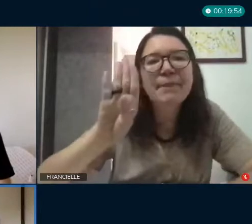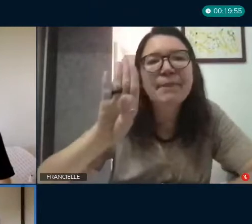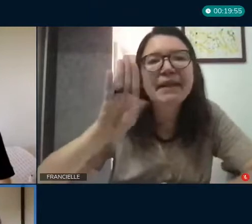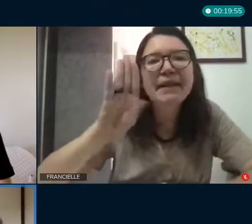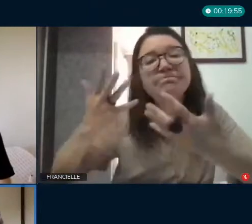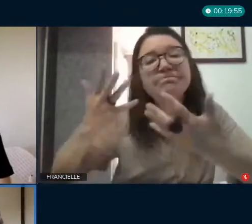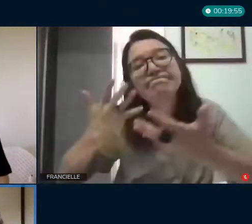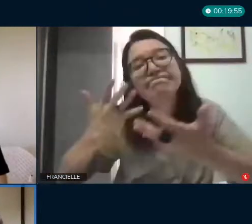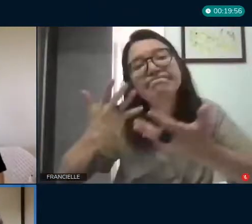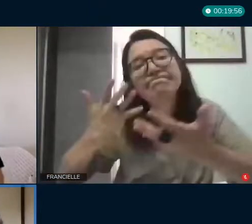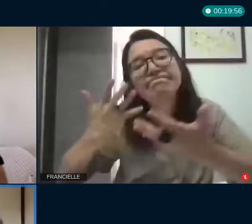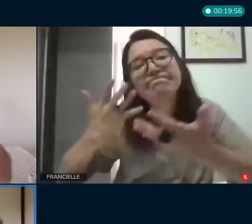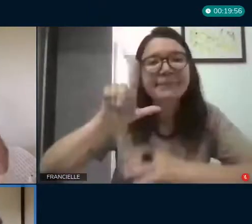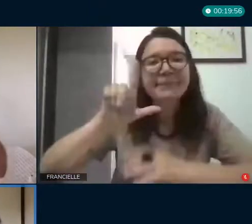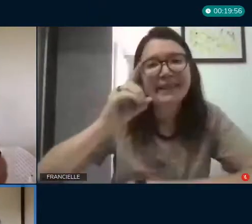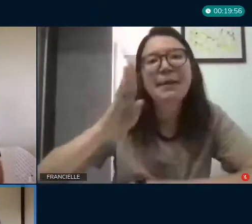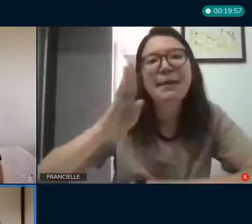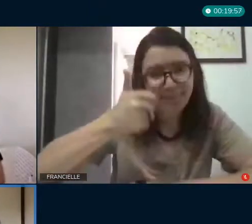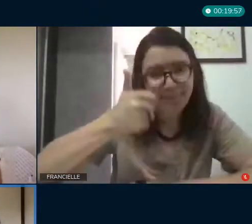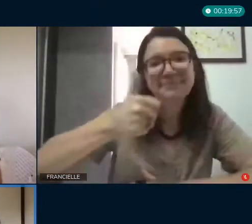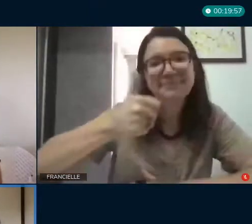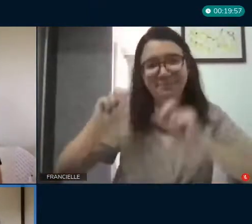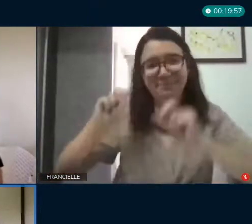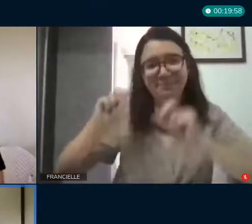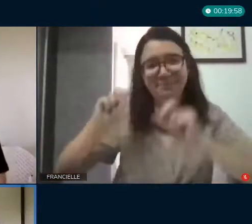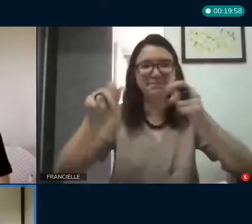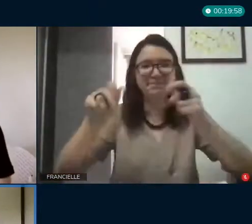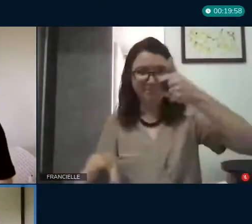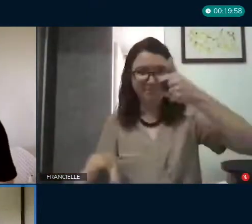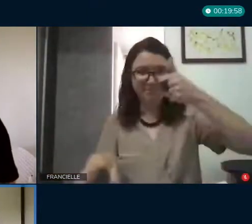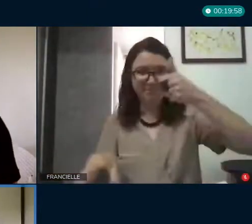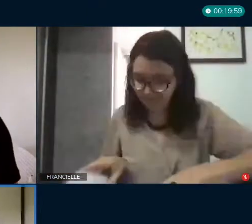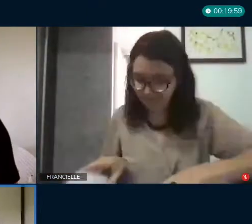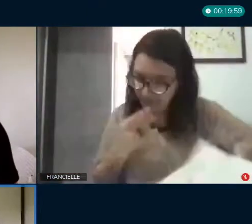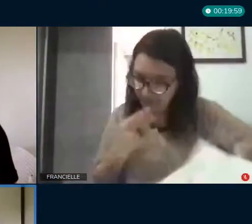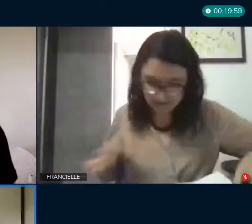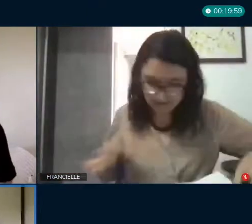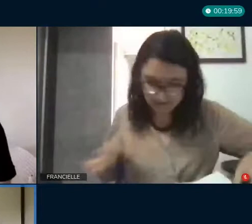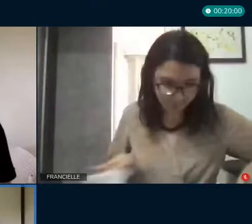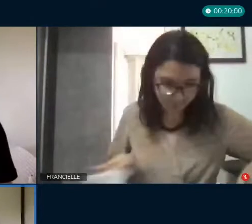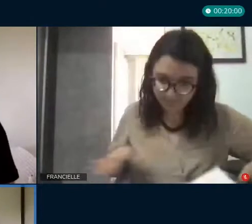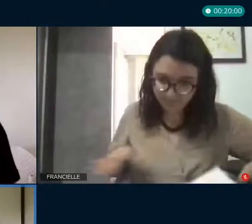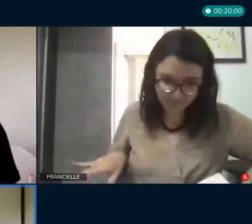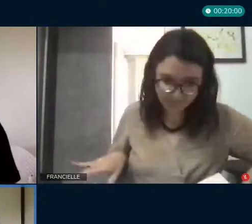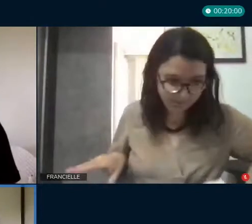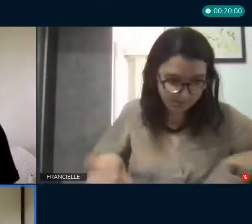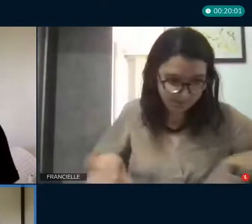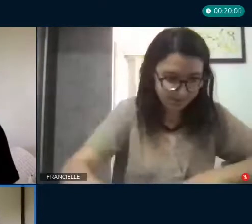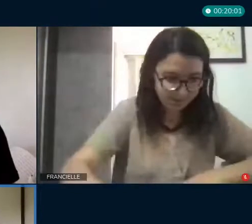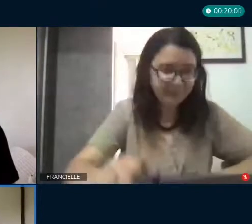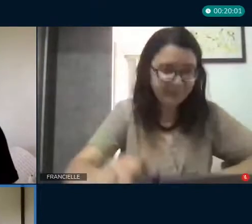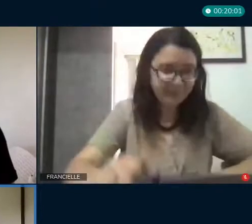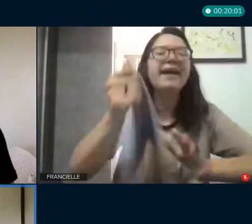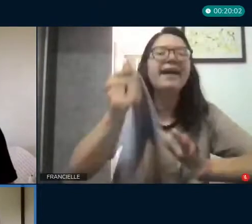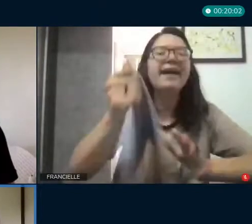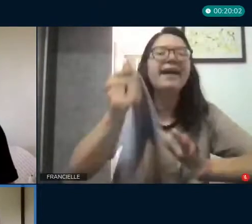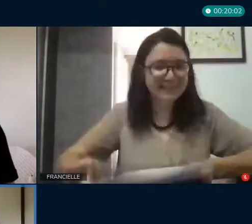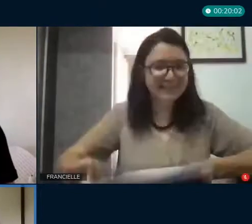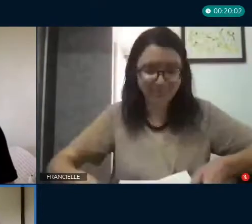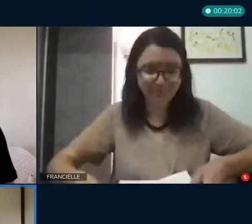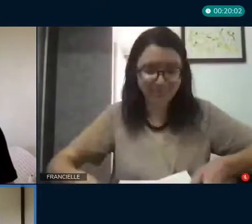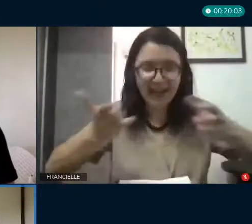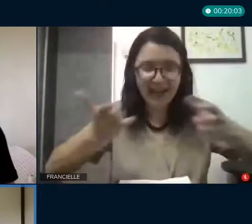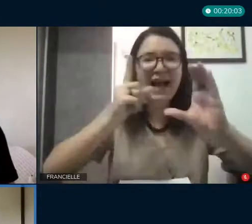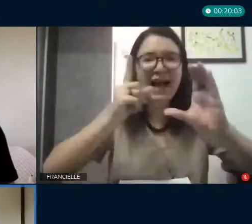pensar um pouco mais sobre esse assunto. A professora Beth, ela já falou algumas questões que eu já ia complementar